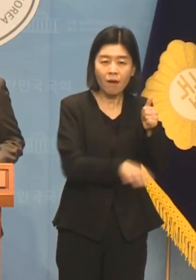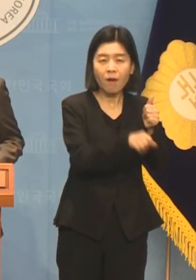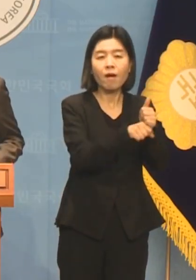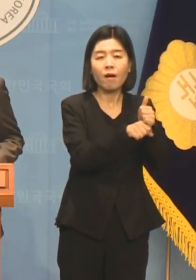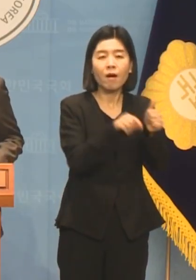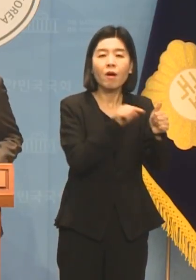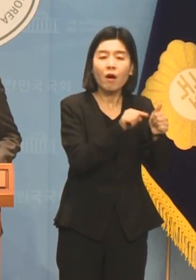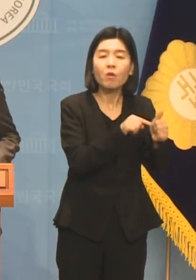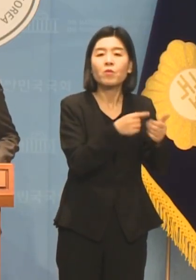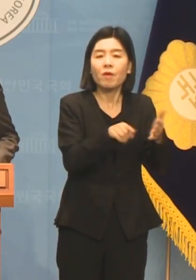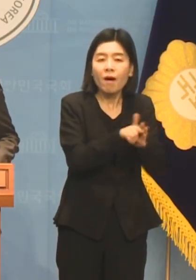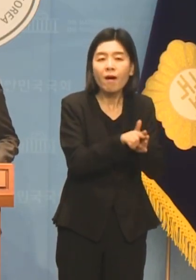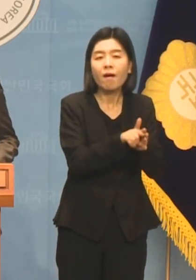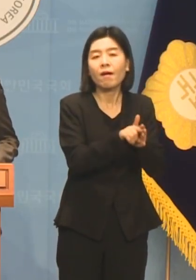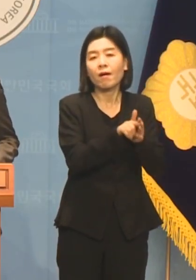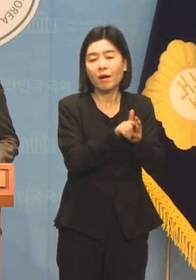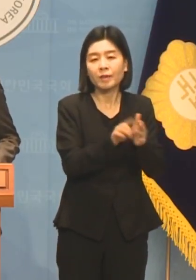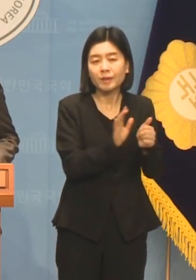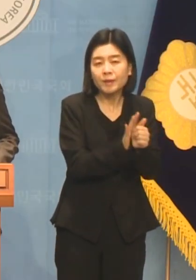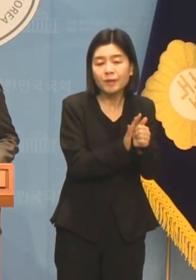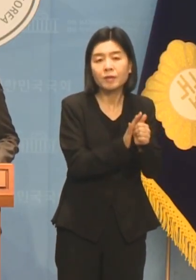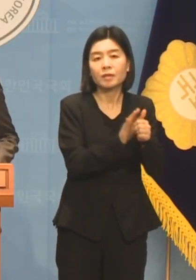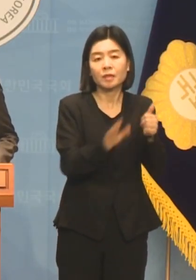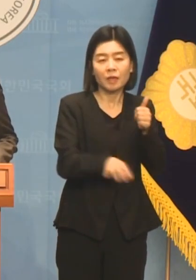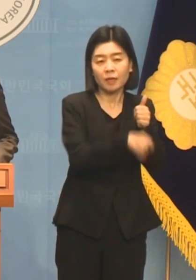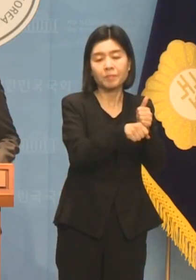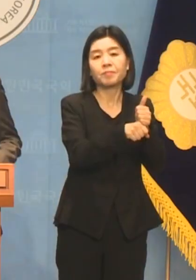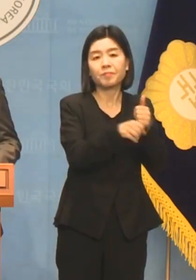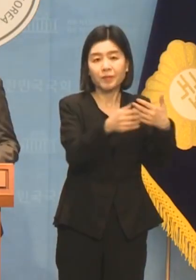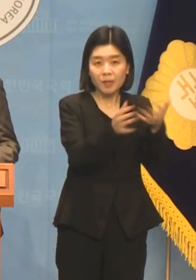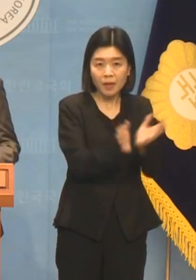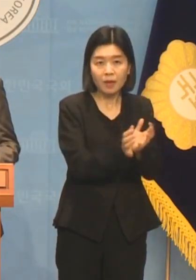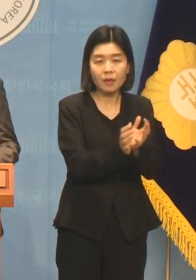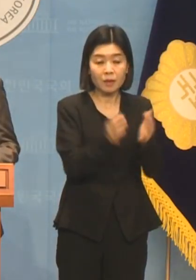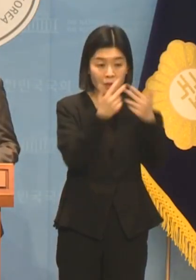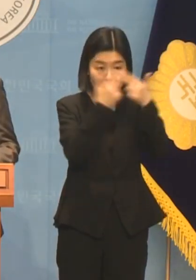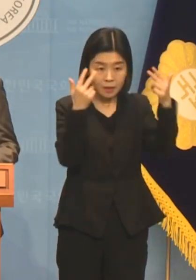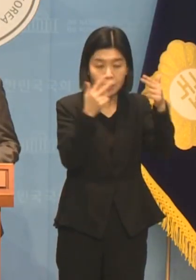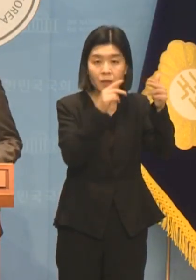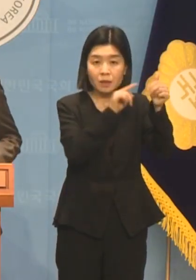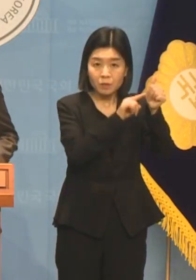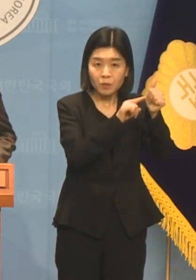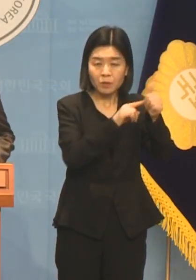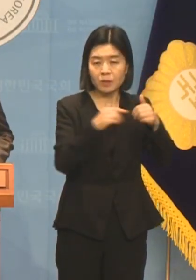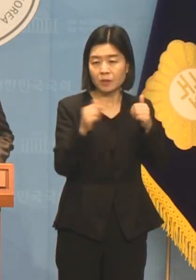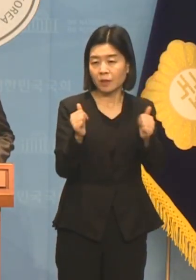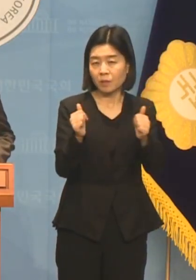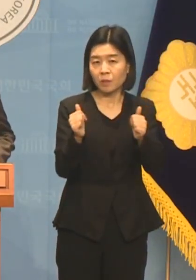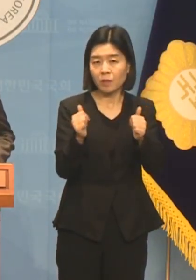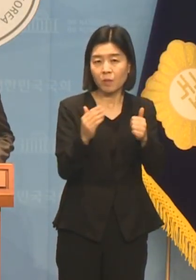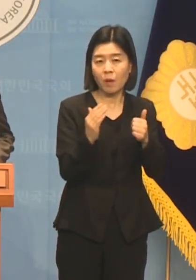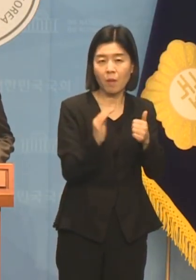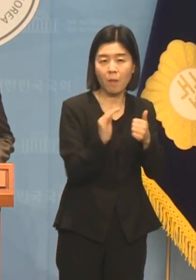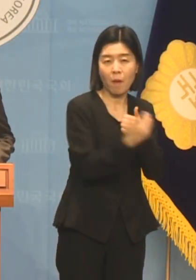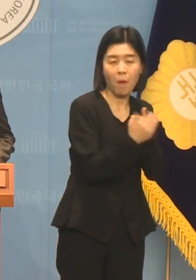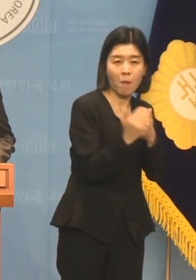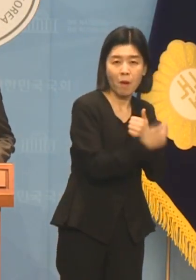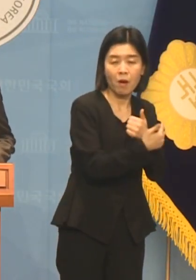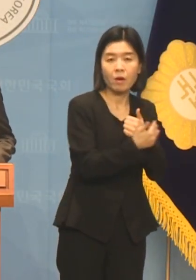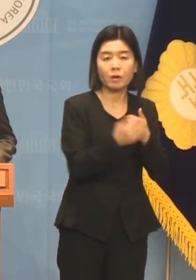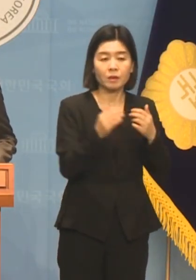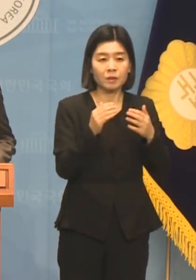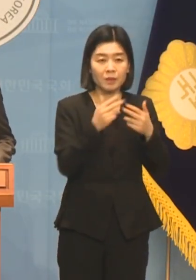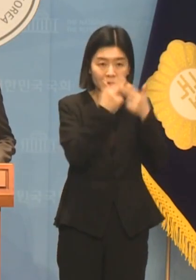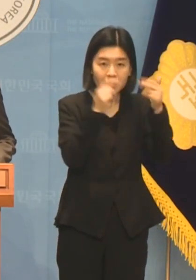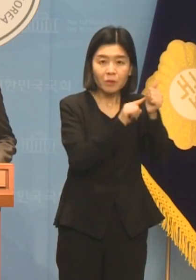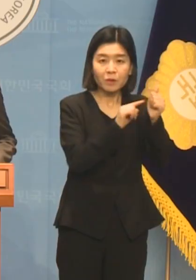대표를 위한 일극체제 정당입니다. 이재명 대표의 사법 방탄 또 이재명 대표